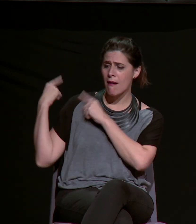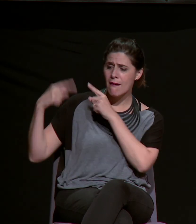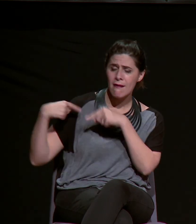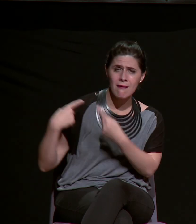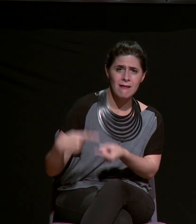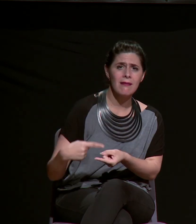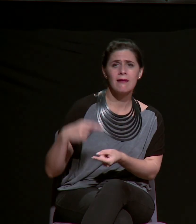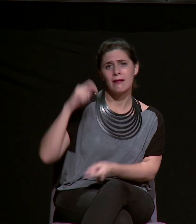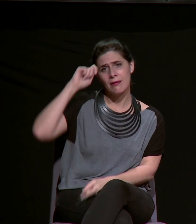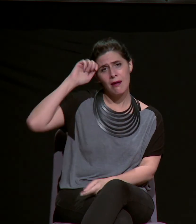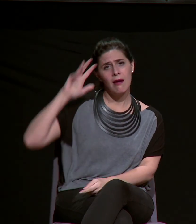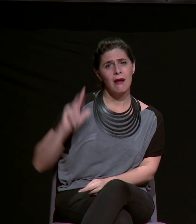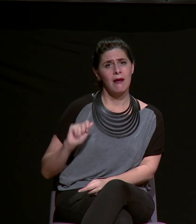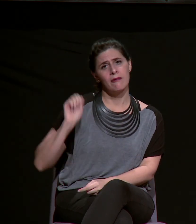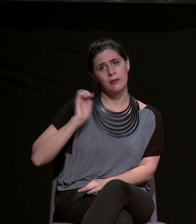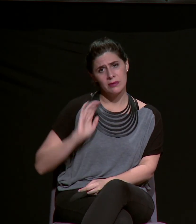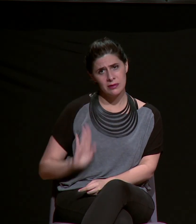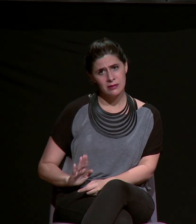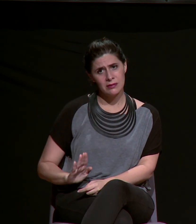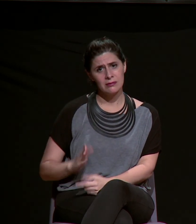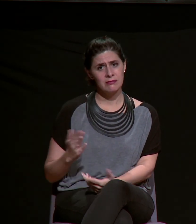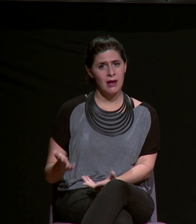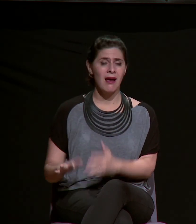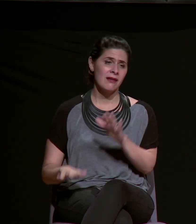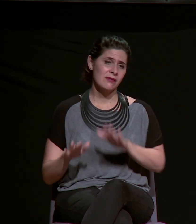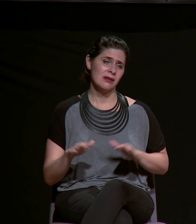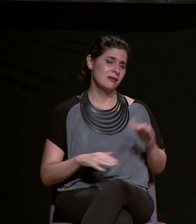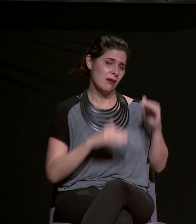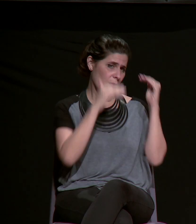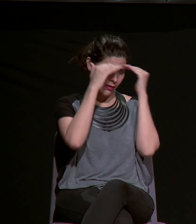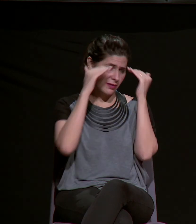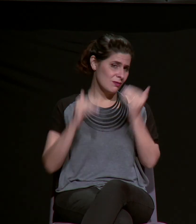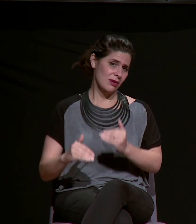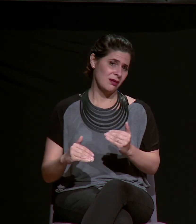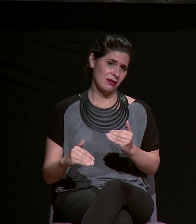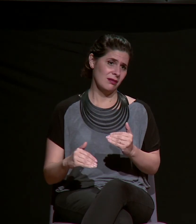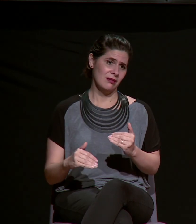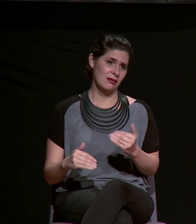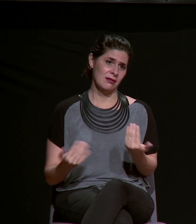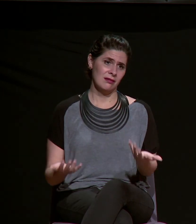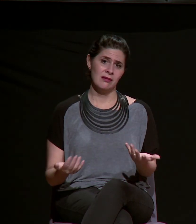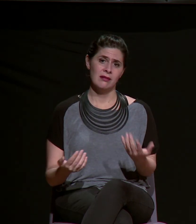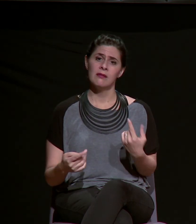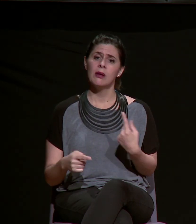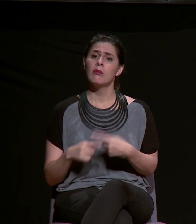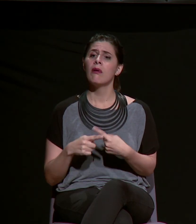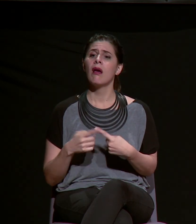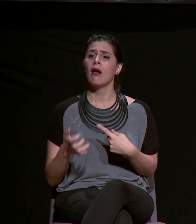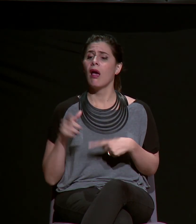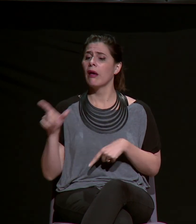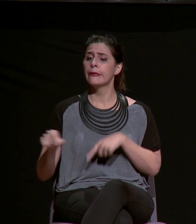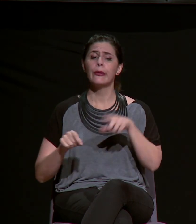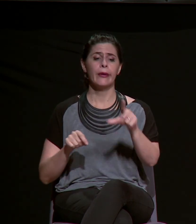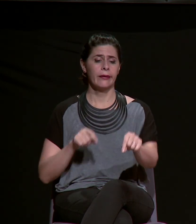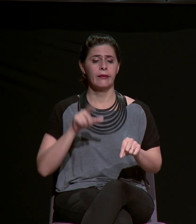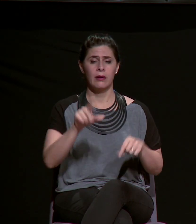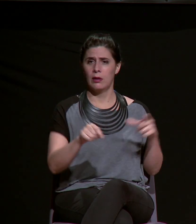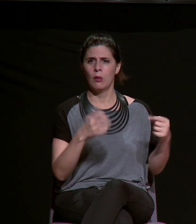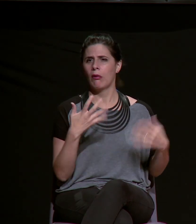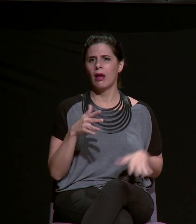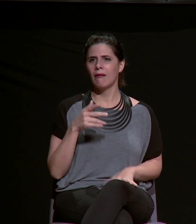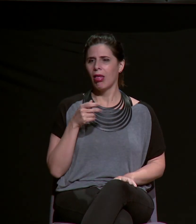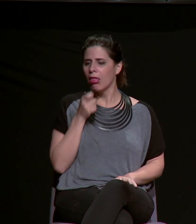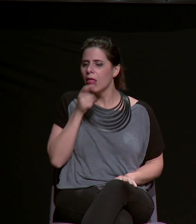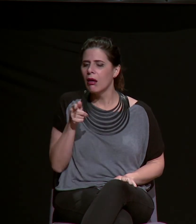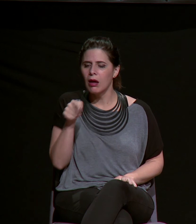não são muitas vezes respeitadas, porque esses materiais didáticos querem escolher, e aí eu não quero falar mal de nenhum artista, mas eles escolhem os mesmos artistas como se